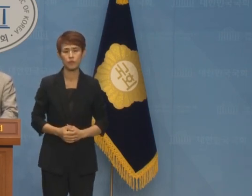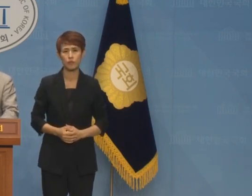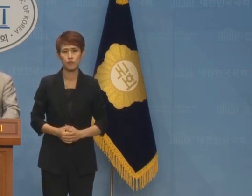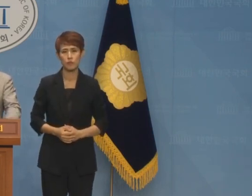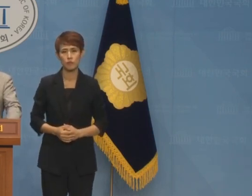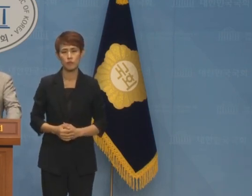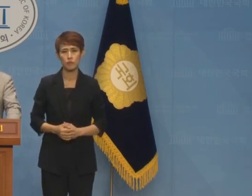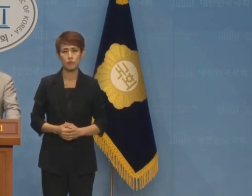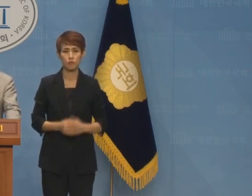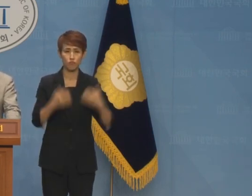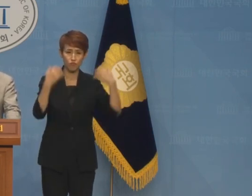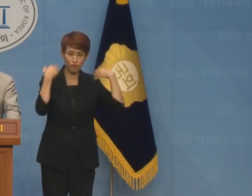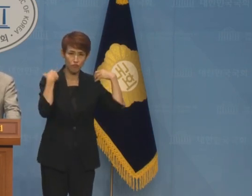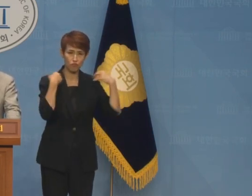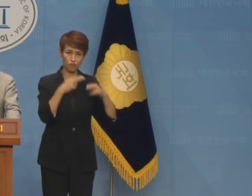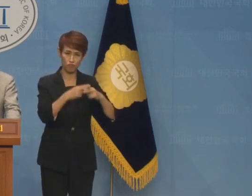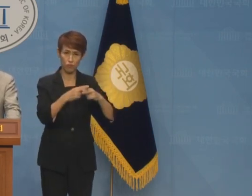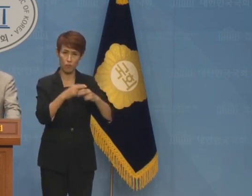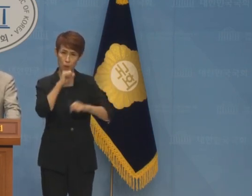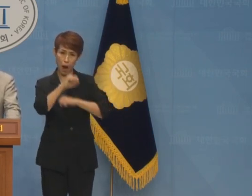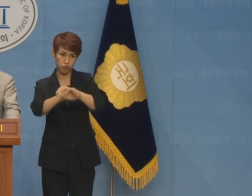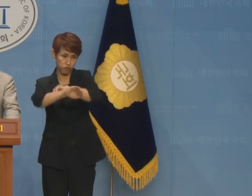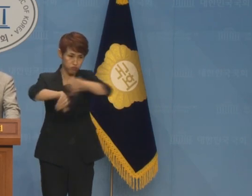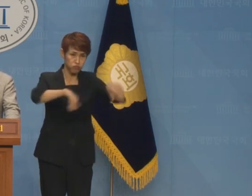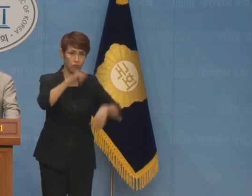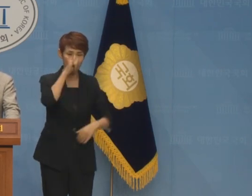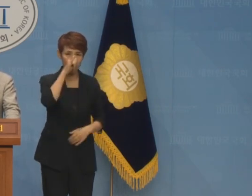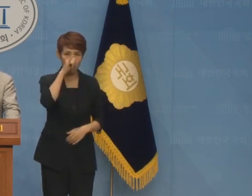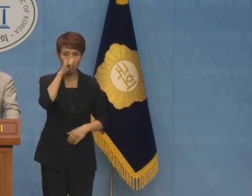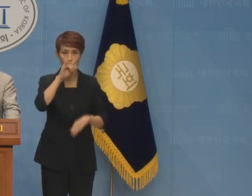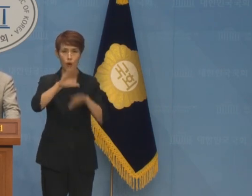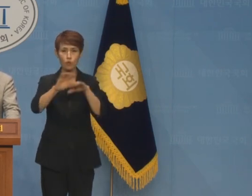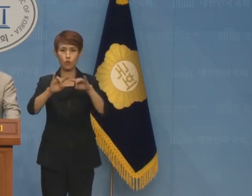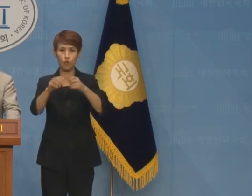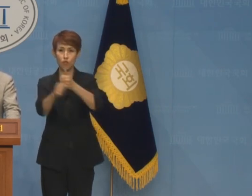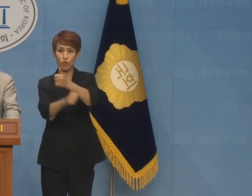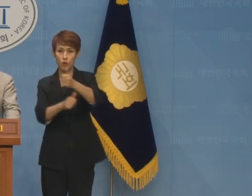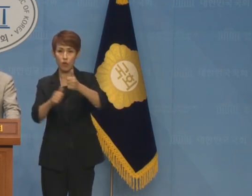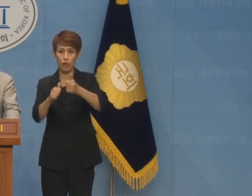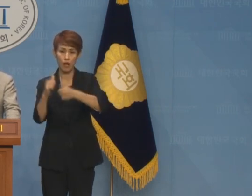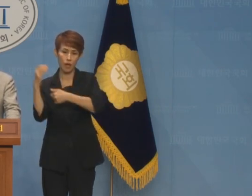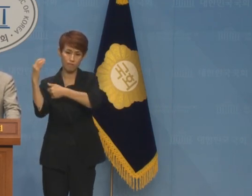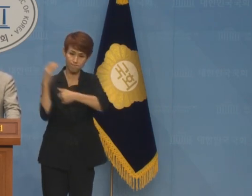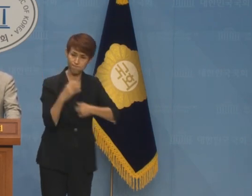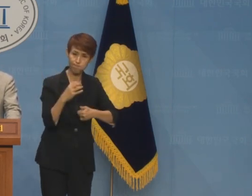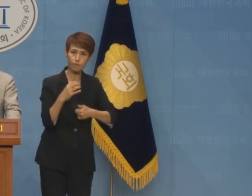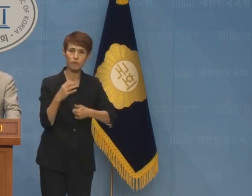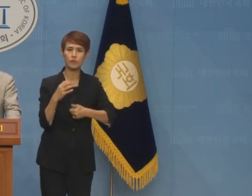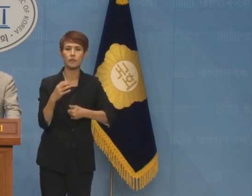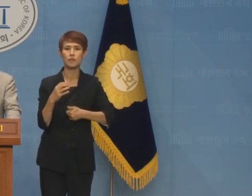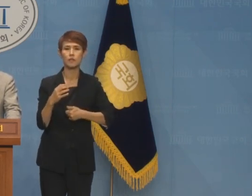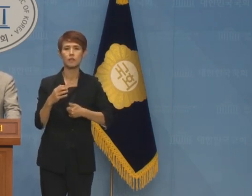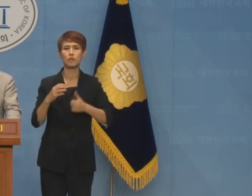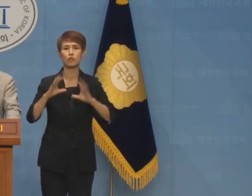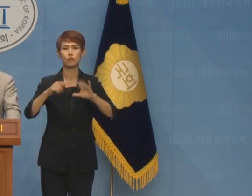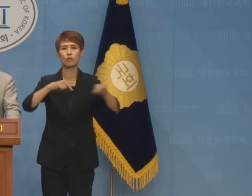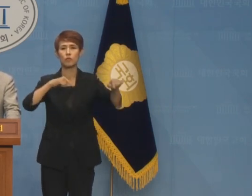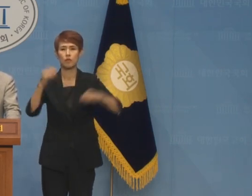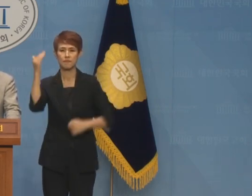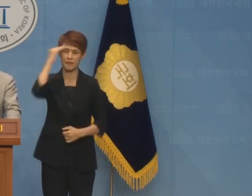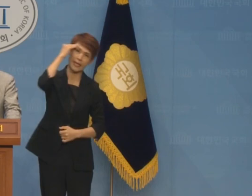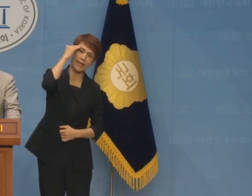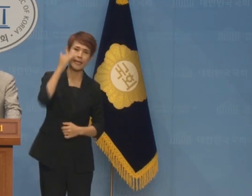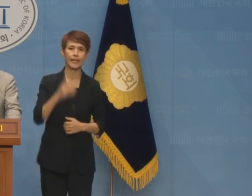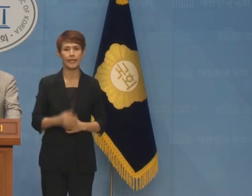행정부 재량을 과도하게 침범하고 방통의 기능을 마비시키는 국정 회방 그